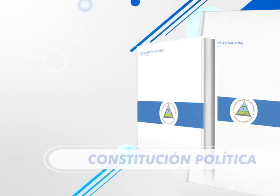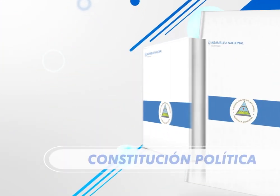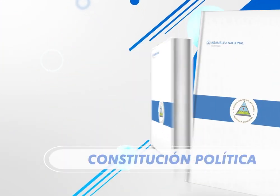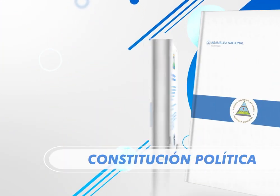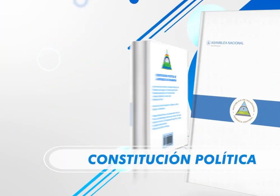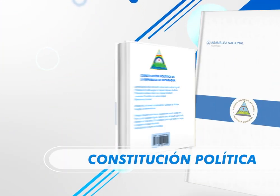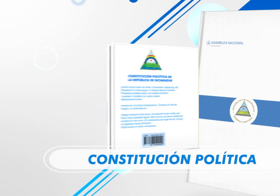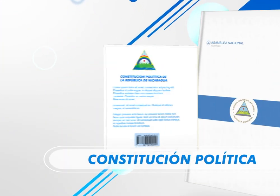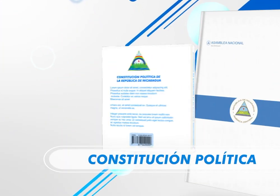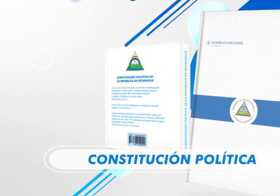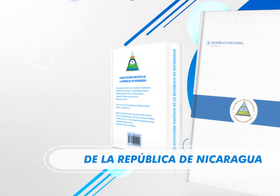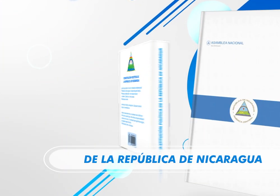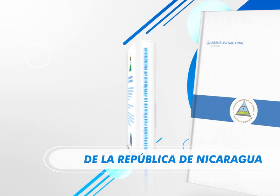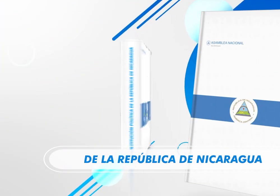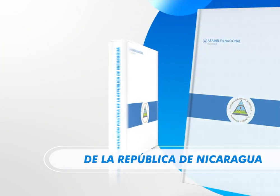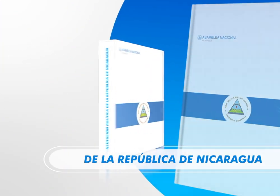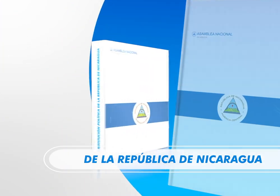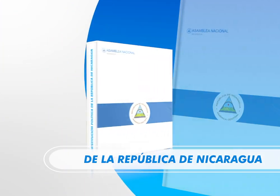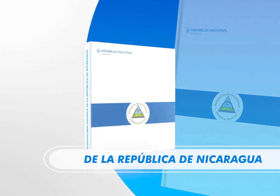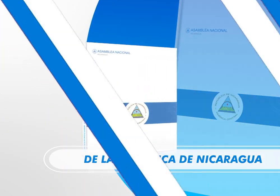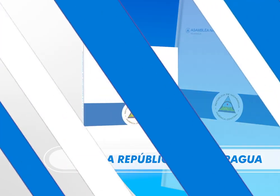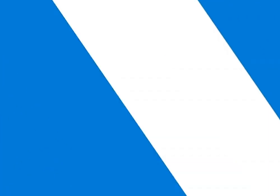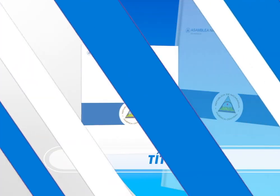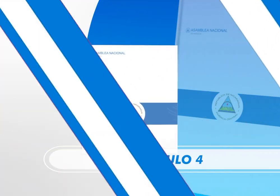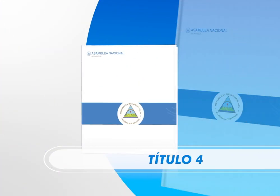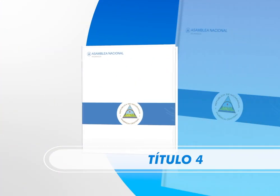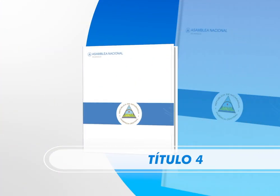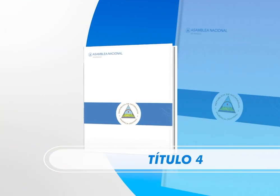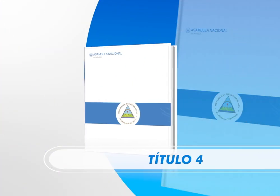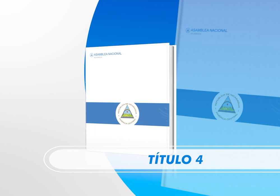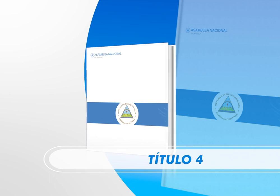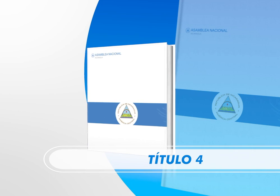Constitución Política de la República de Nicaragua. Título IV.